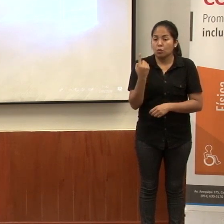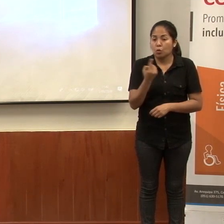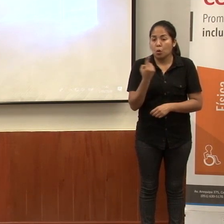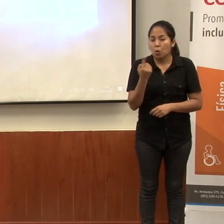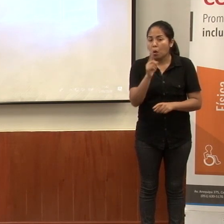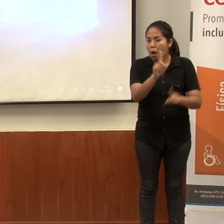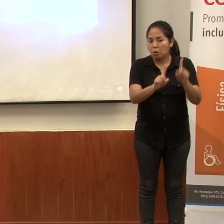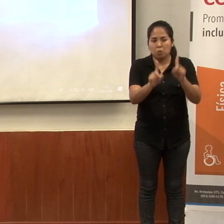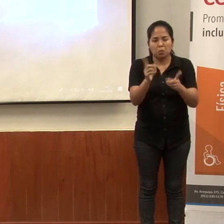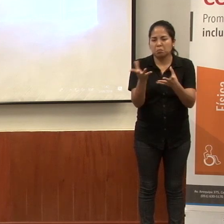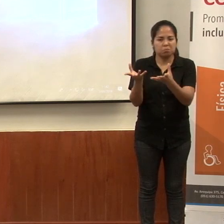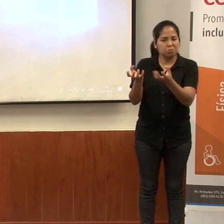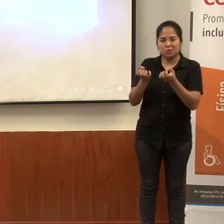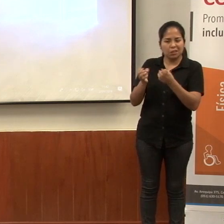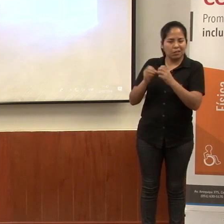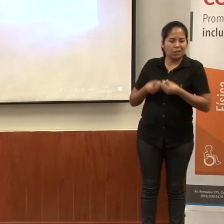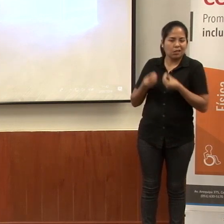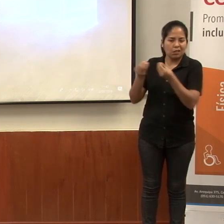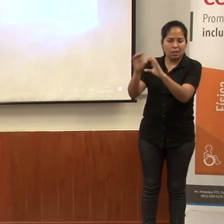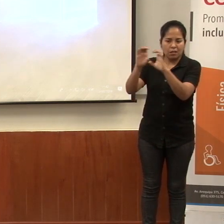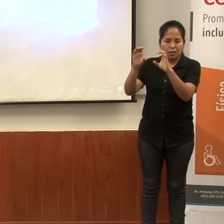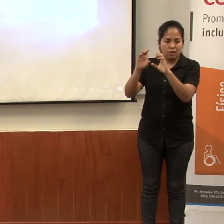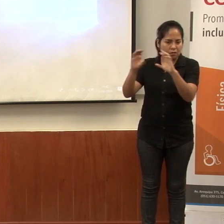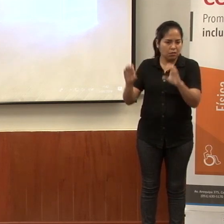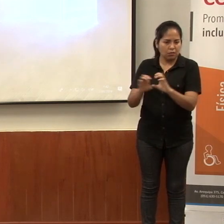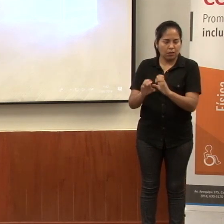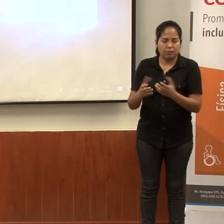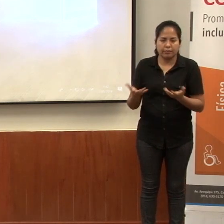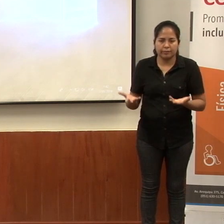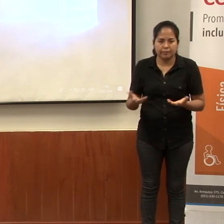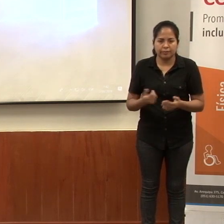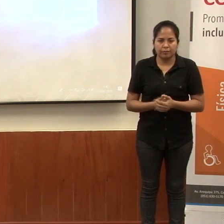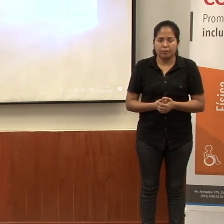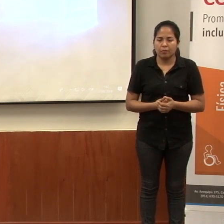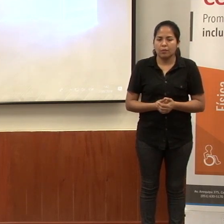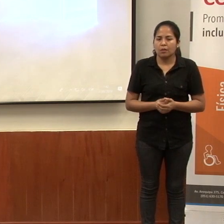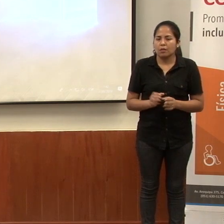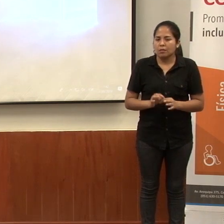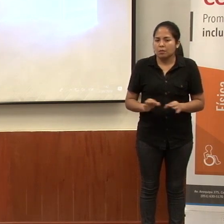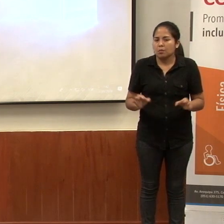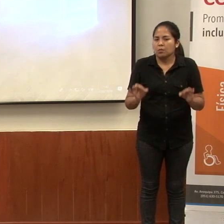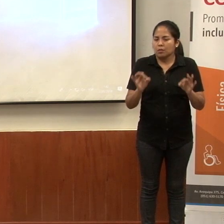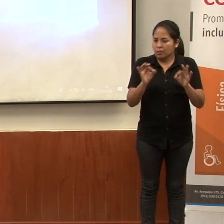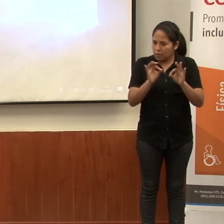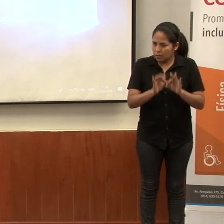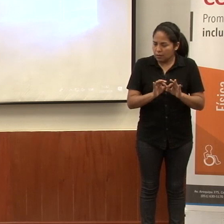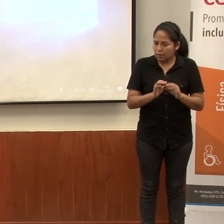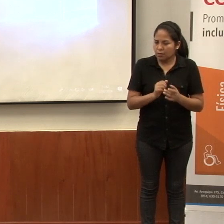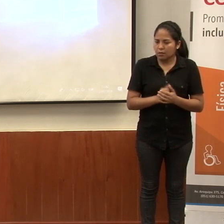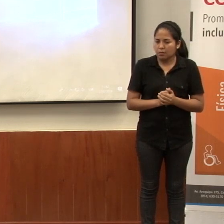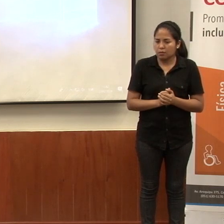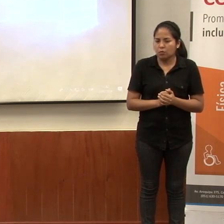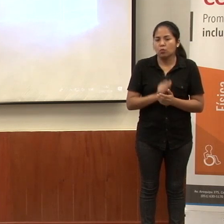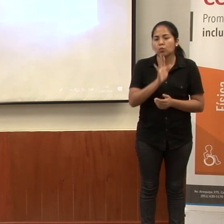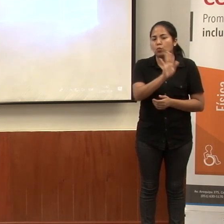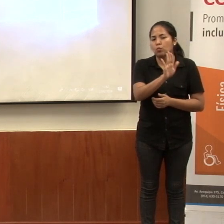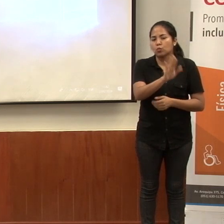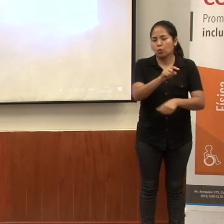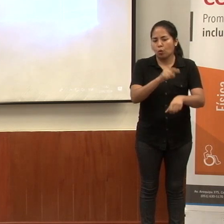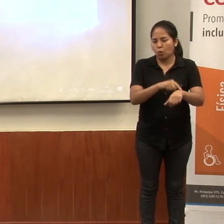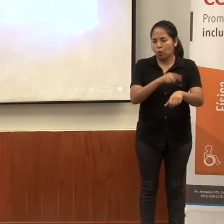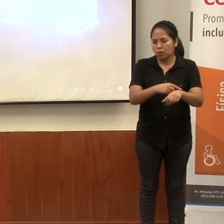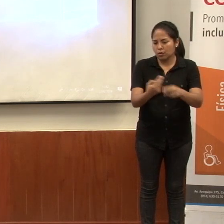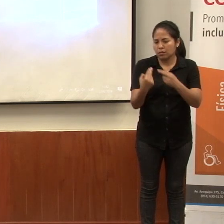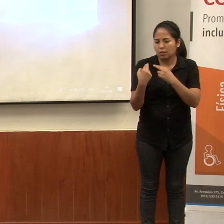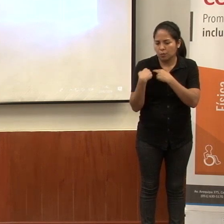algunos no quieren certificar. Lo que hemos dicho en la norma, que esto es parte de la carga laboral. O sea, dentro de sus 150 horas debe asignársele